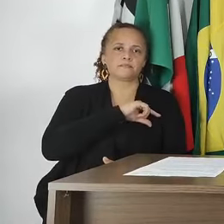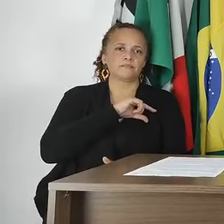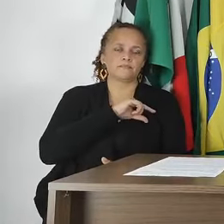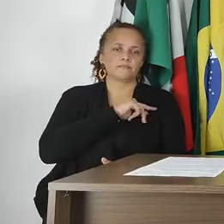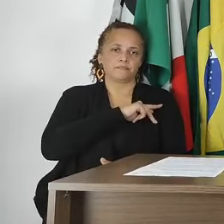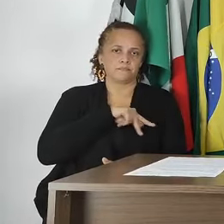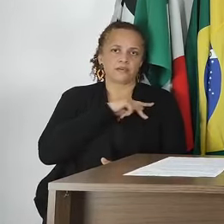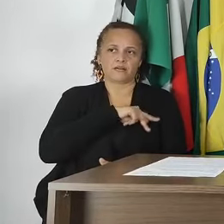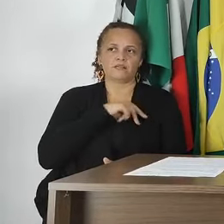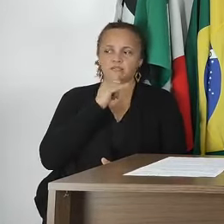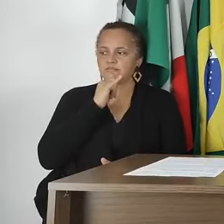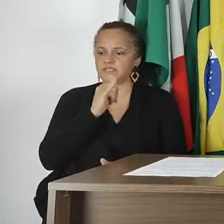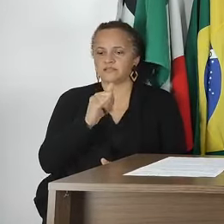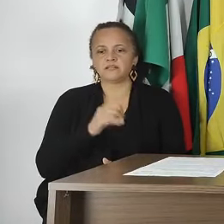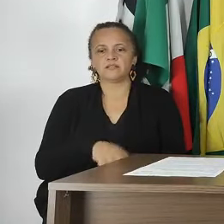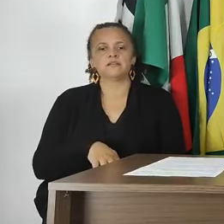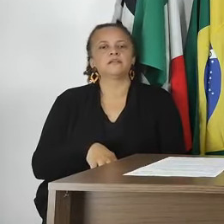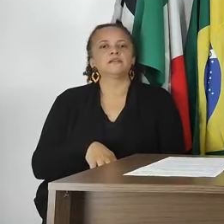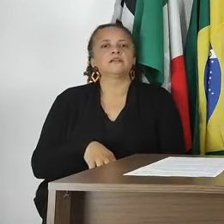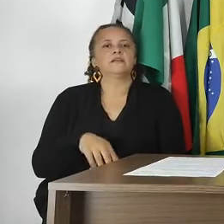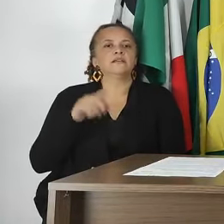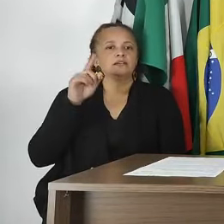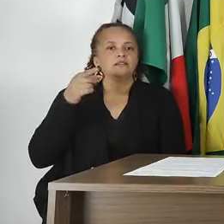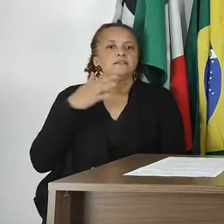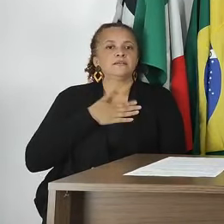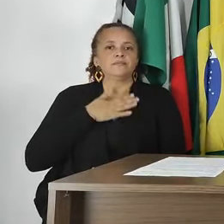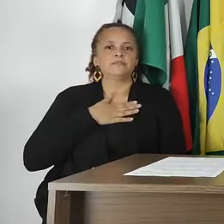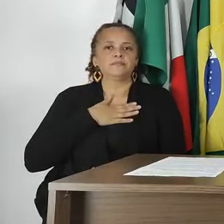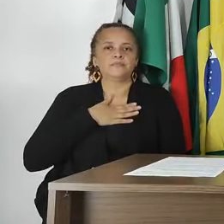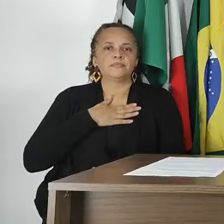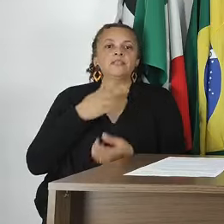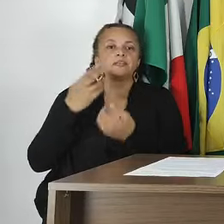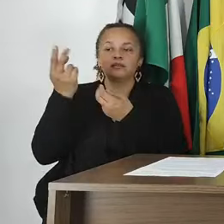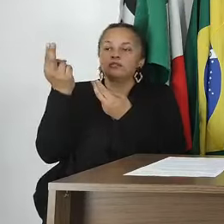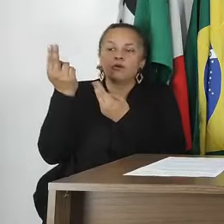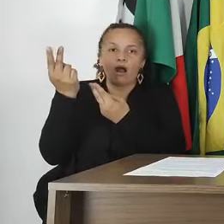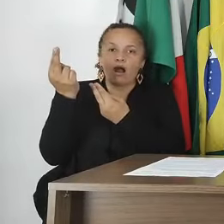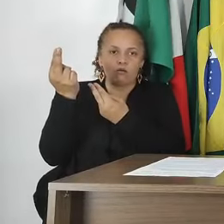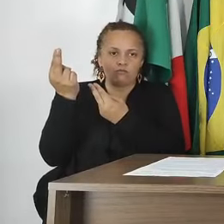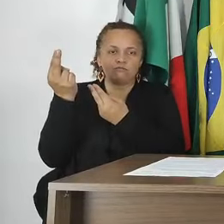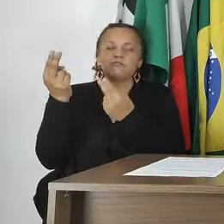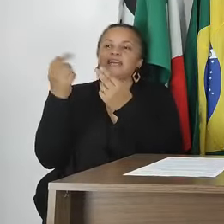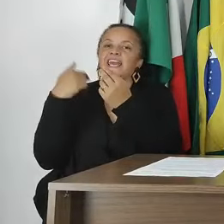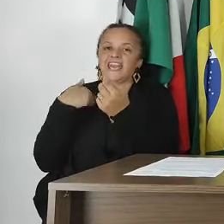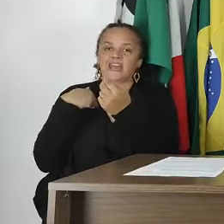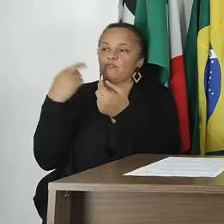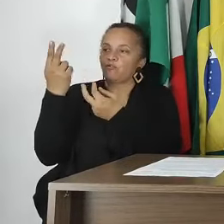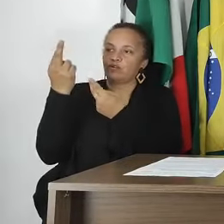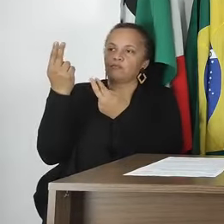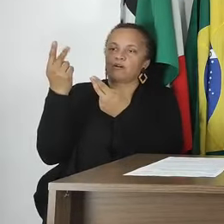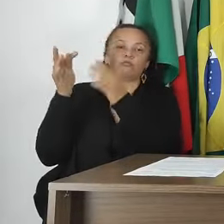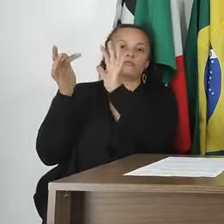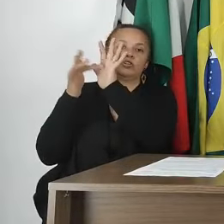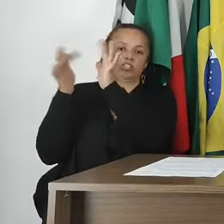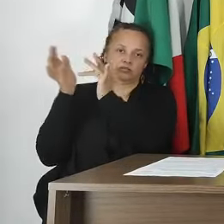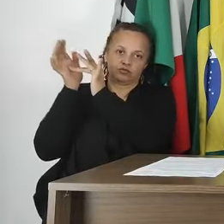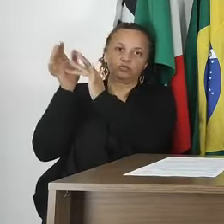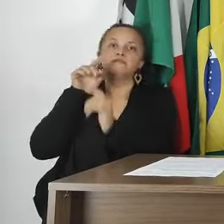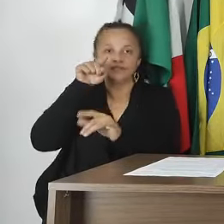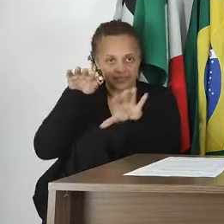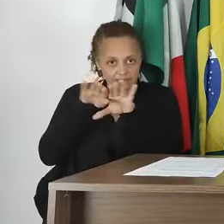declarou, sede meus imitadores como eu sou em Cristo, nós fomos chamados para ser embaixadores do Evangelho de Jesus Cristo aqui na terra, e nós temos